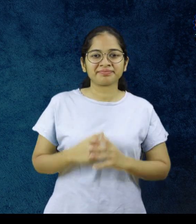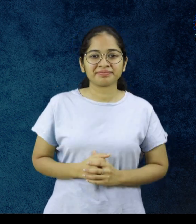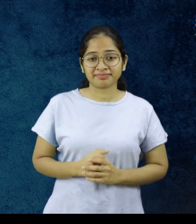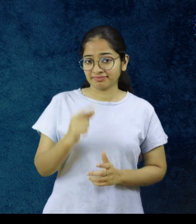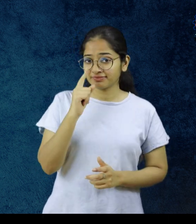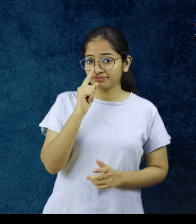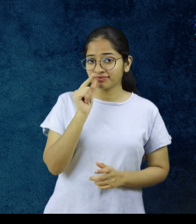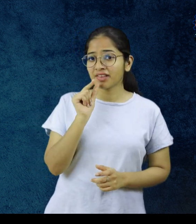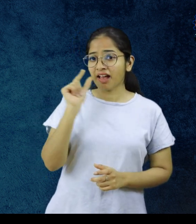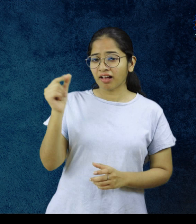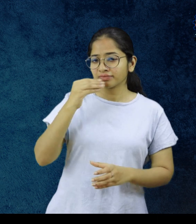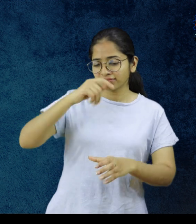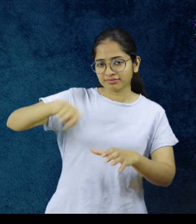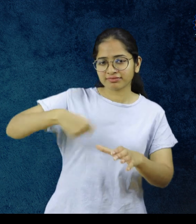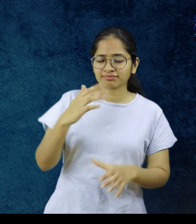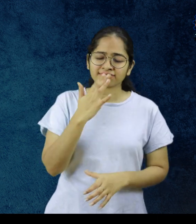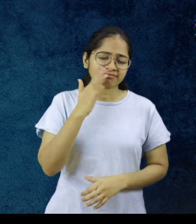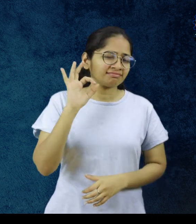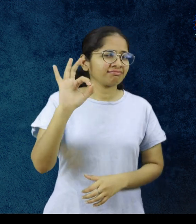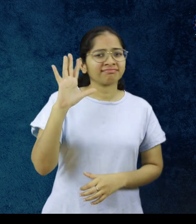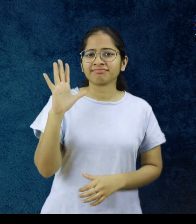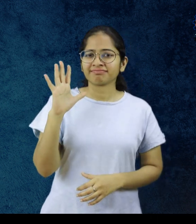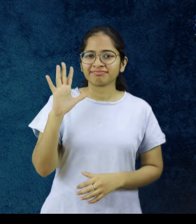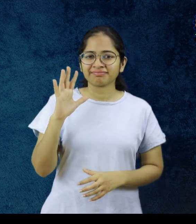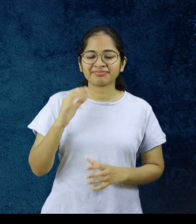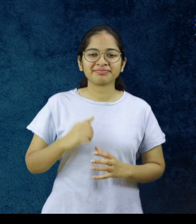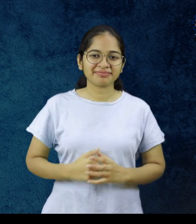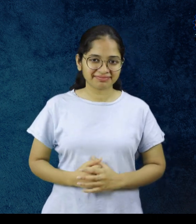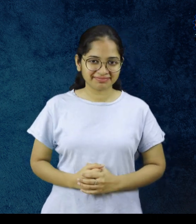उदाहरण के तोर पर चाचा बहुत अच्छा खाना बनती है